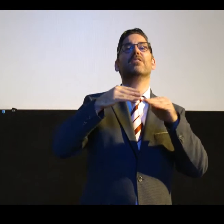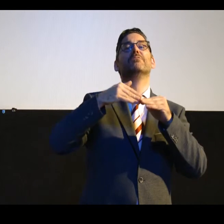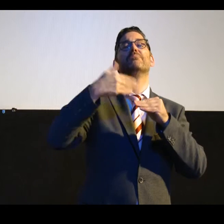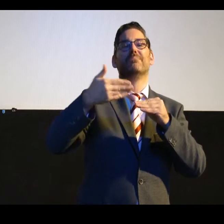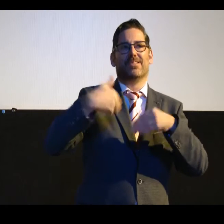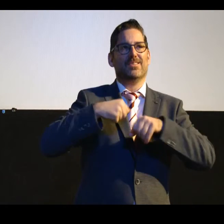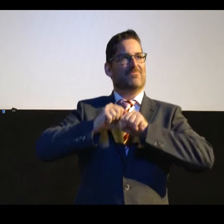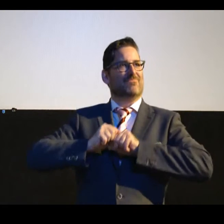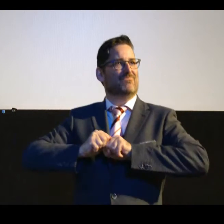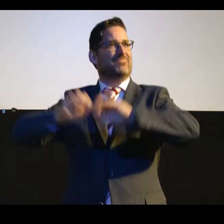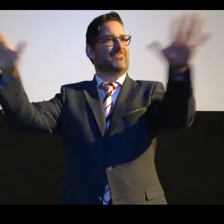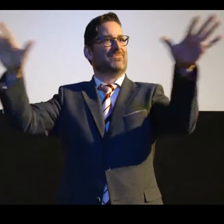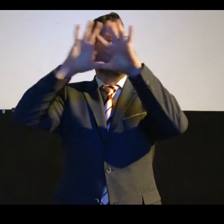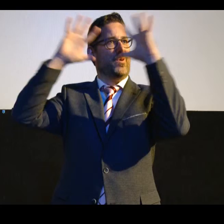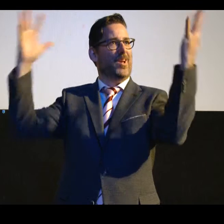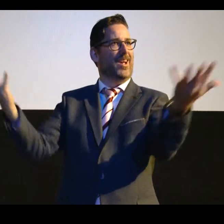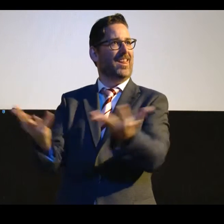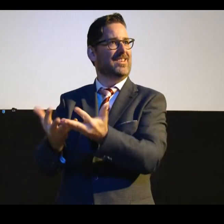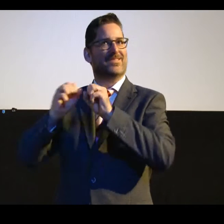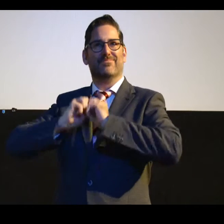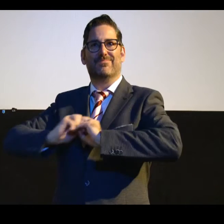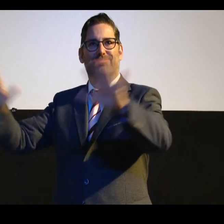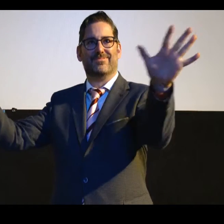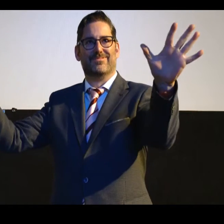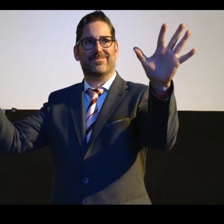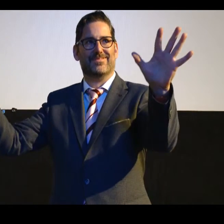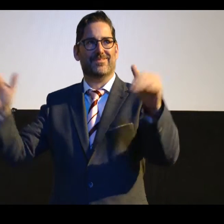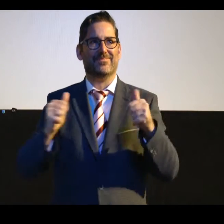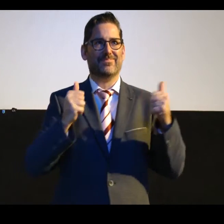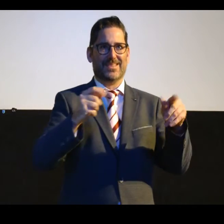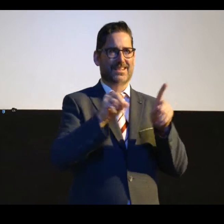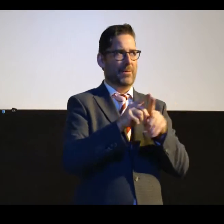verlo ustedes, y en un futuro se hará difusión